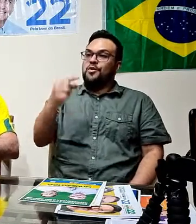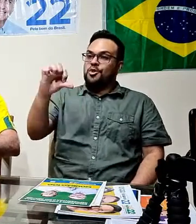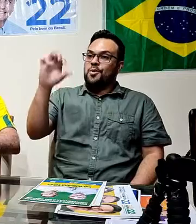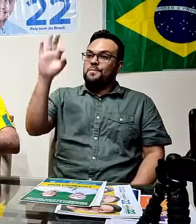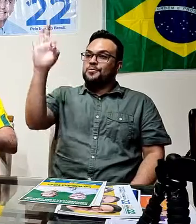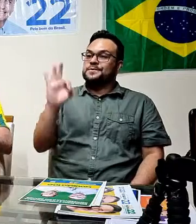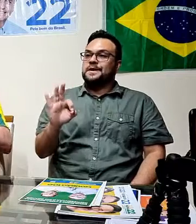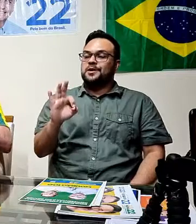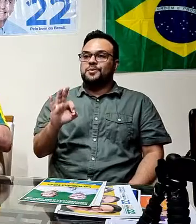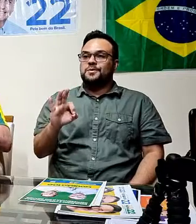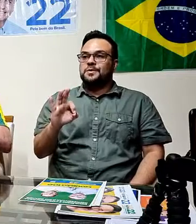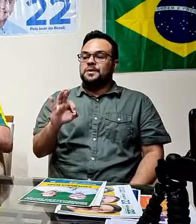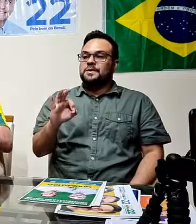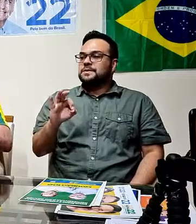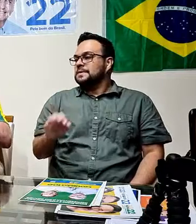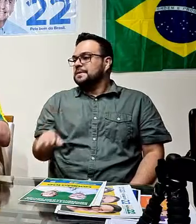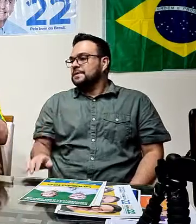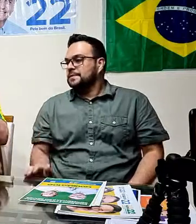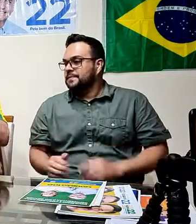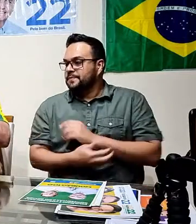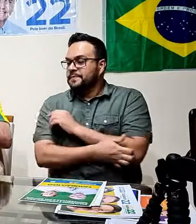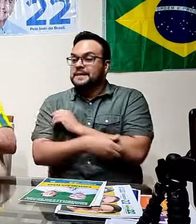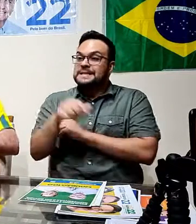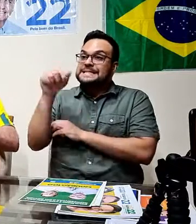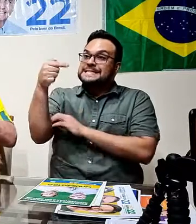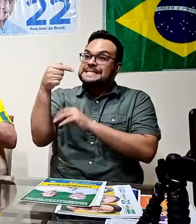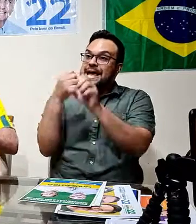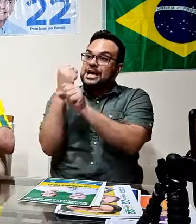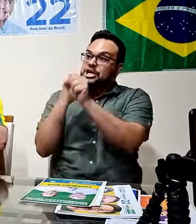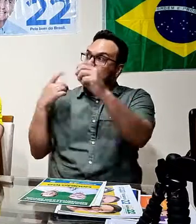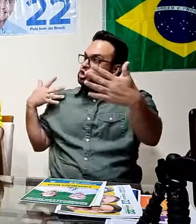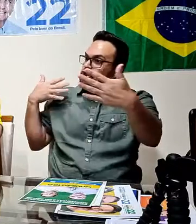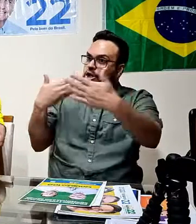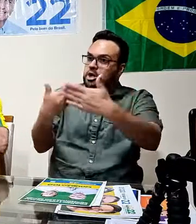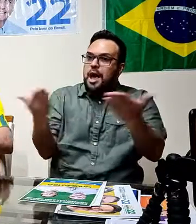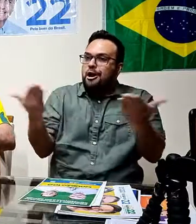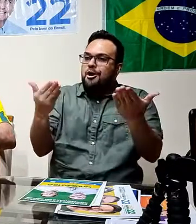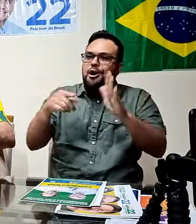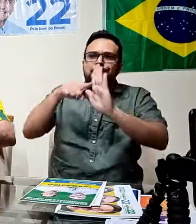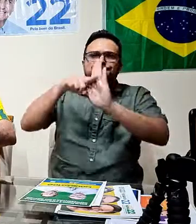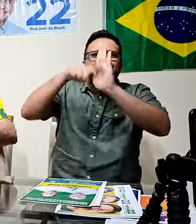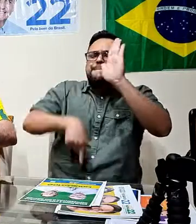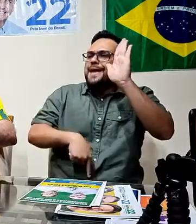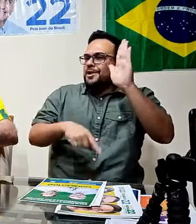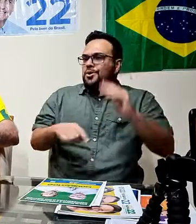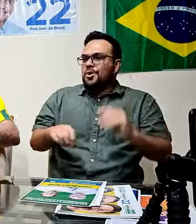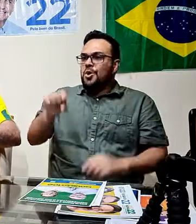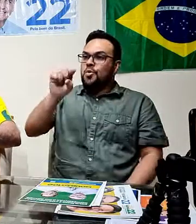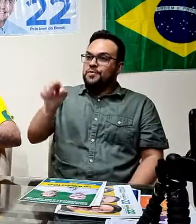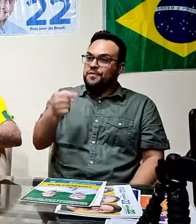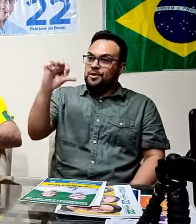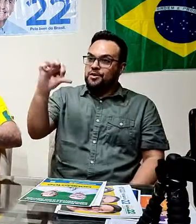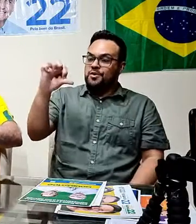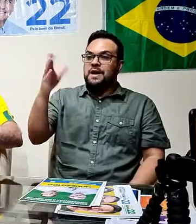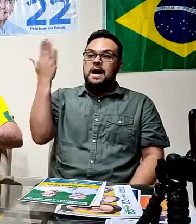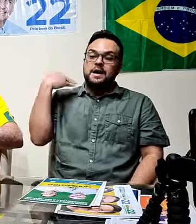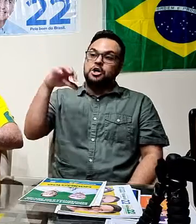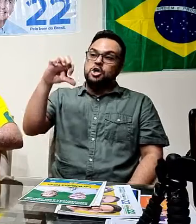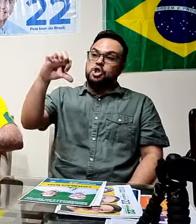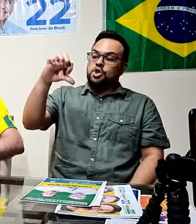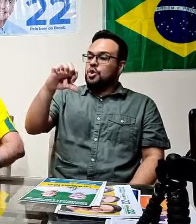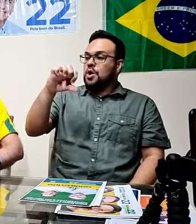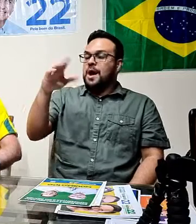anos. O pessoal sempre leva em conta o trimestre, o atual trimestre, o último atual trimestre. Então estava em 9,1,